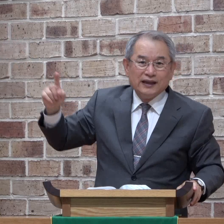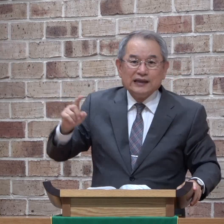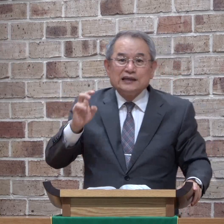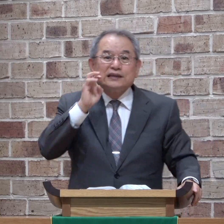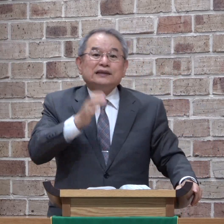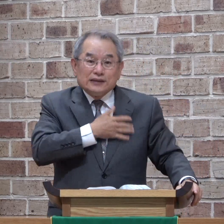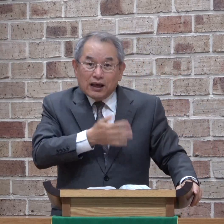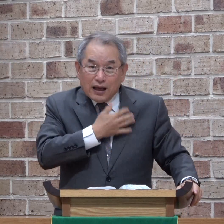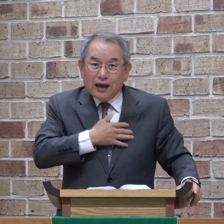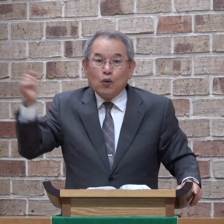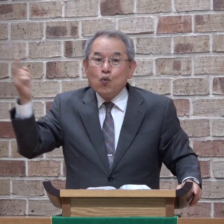기생 라합이